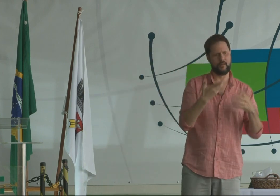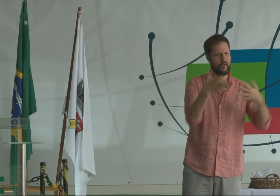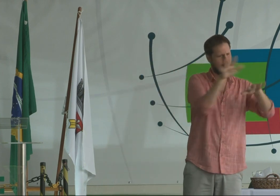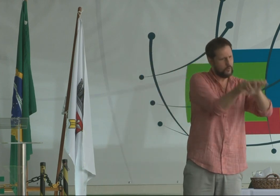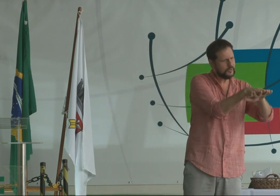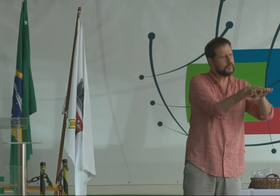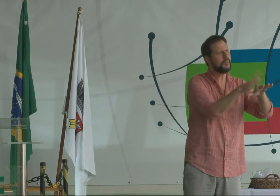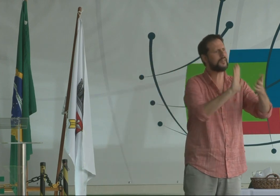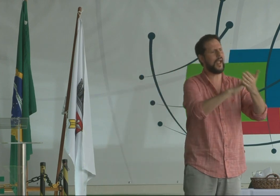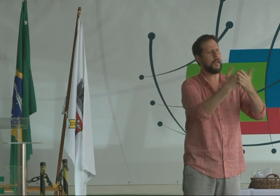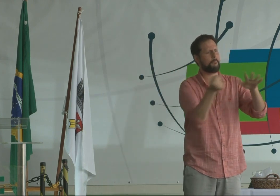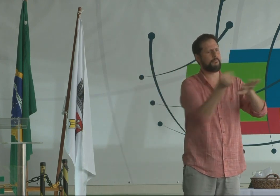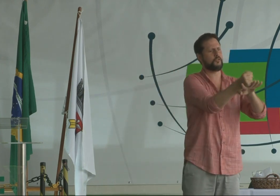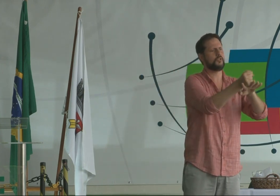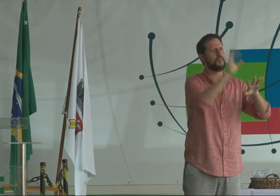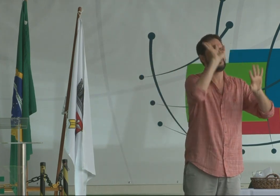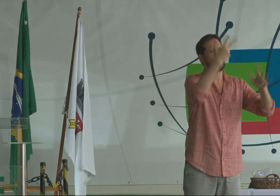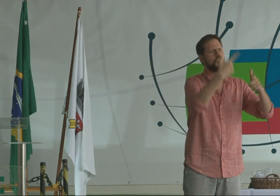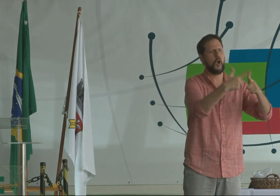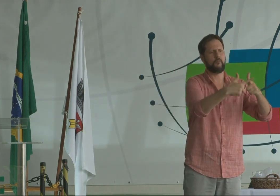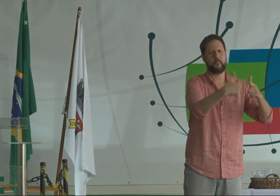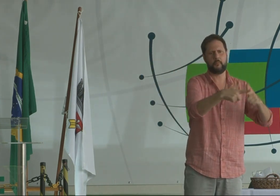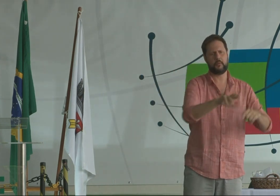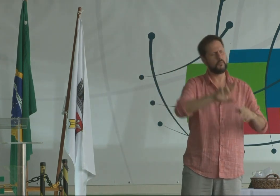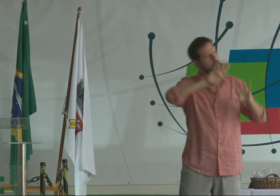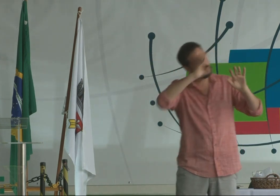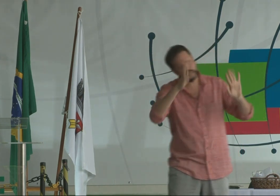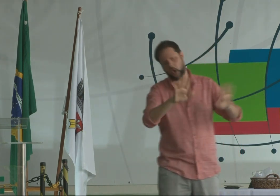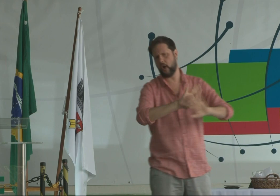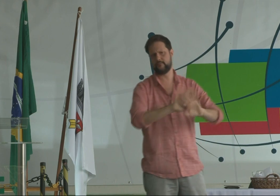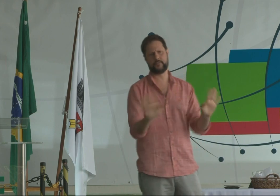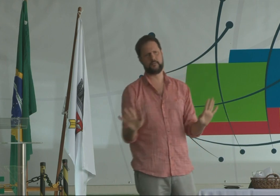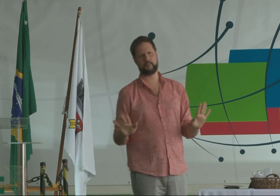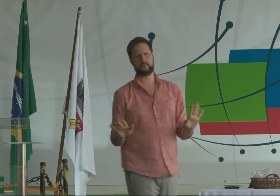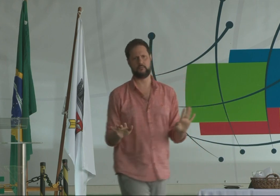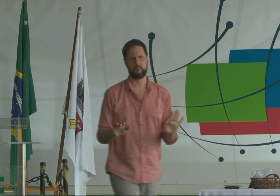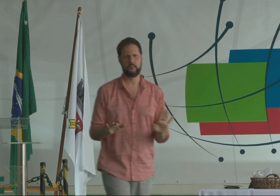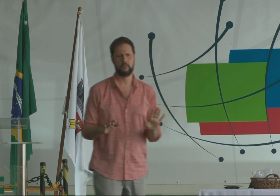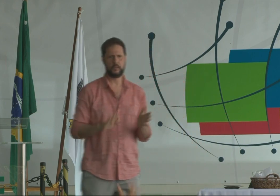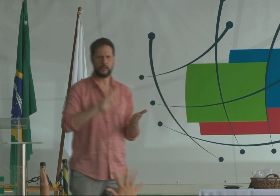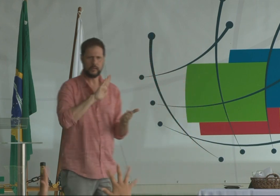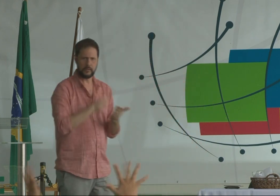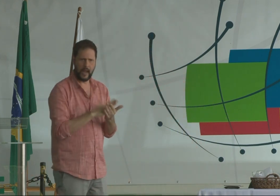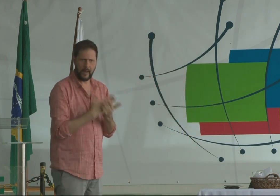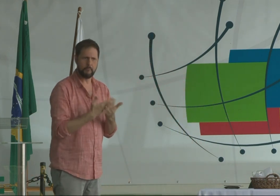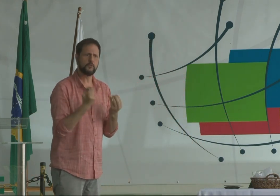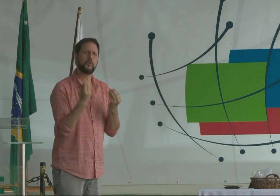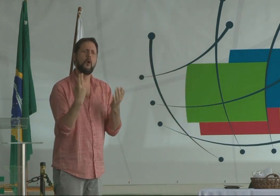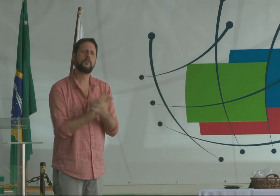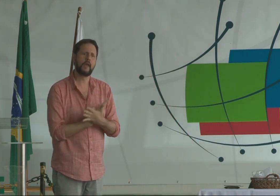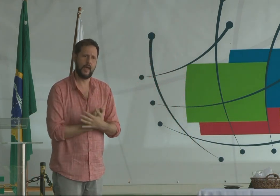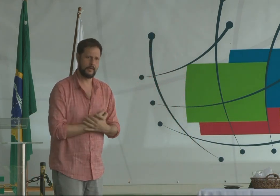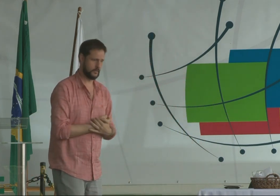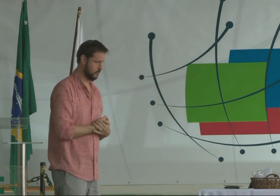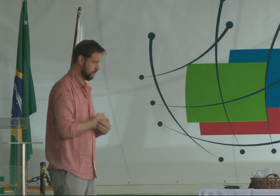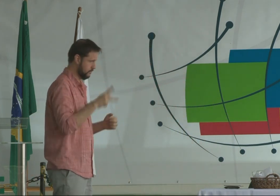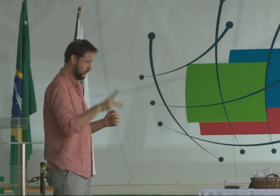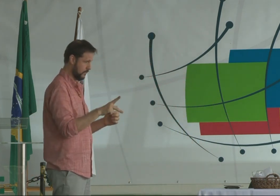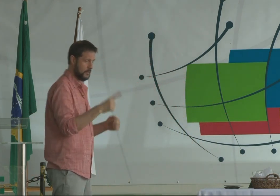e falam, ah, a inclusão do intérprete está lá resolver o problema. Não, não é só. A questão do intérprete, a gente pode